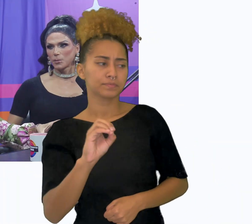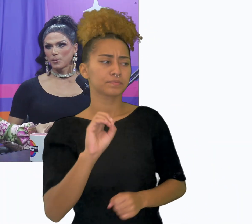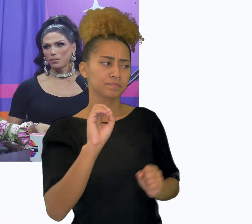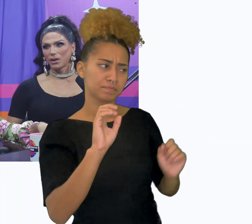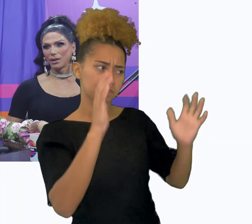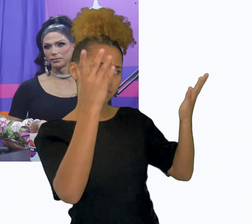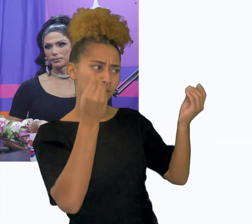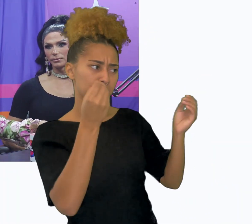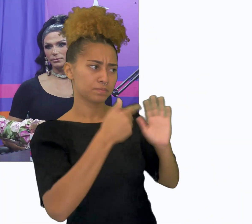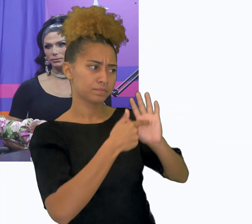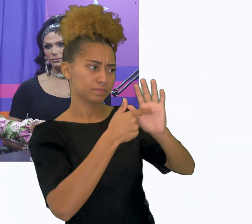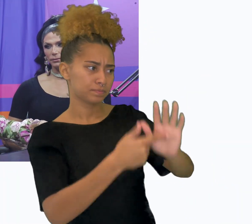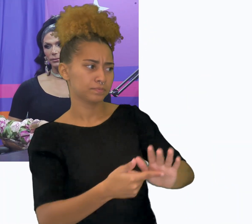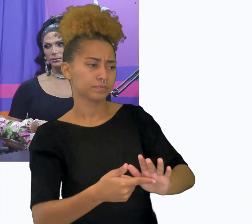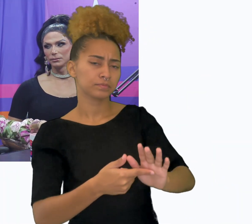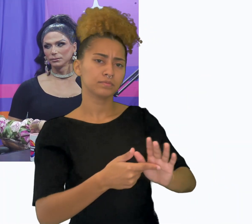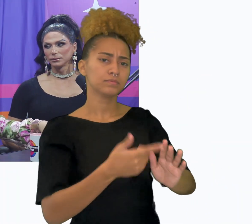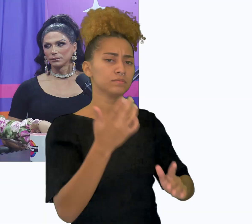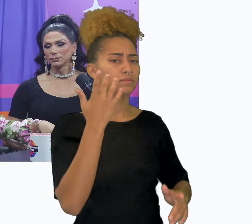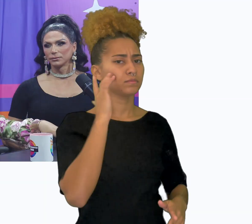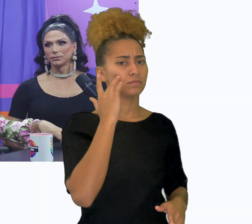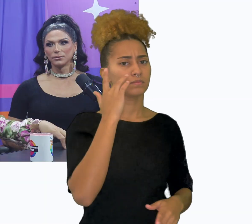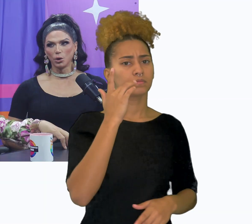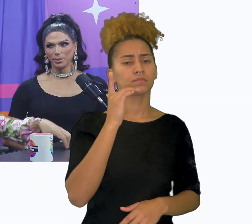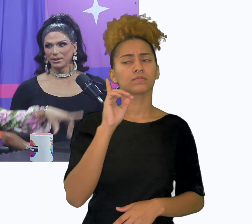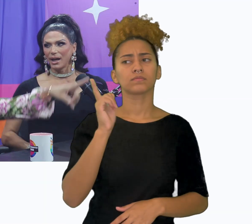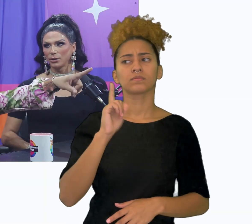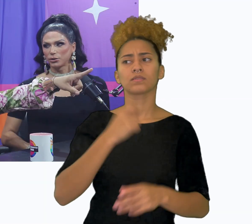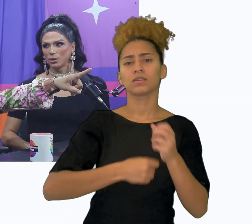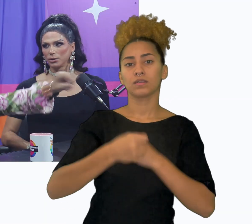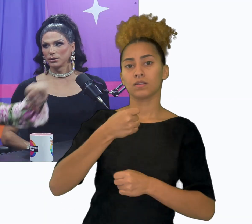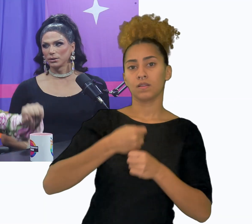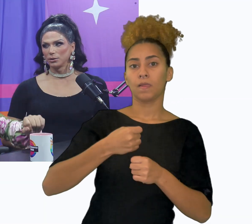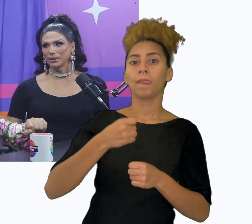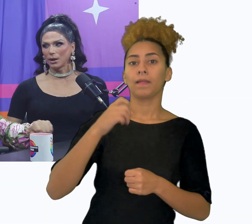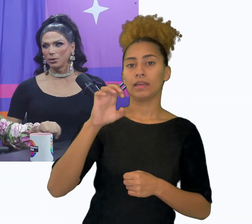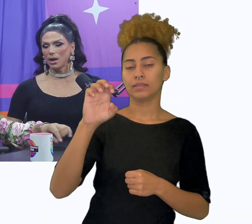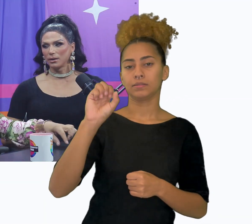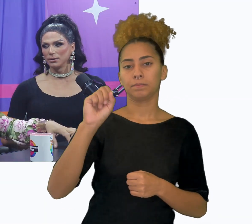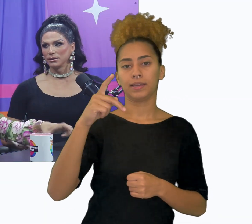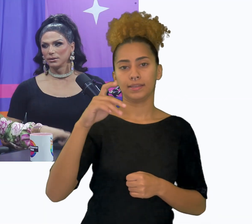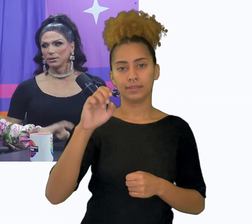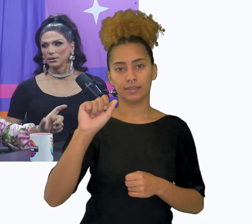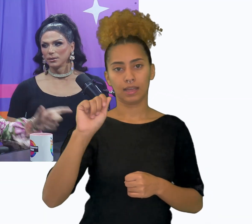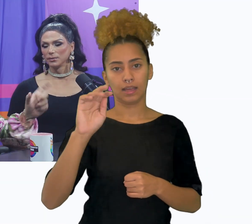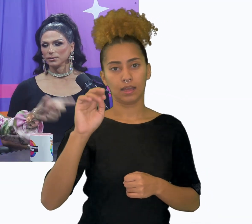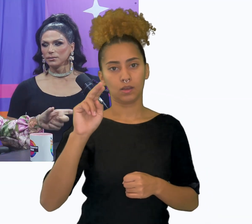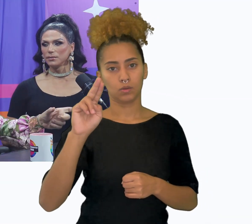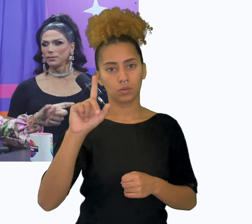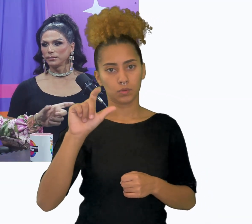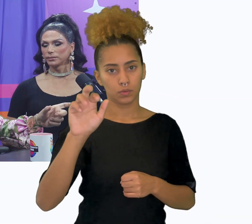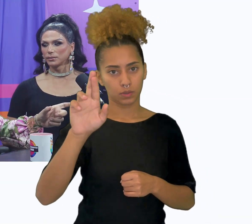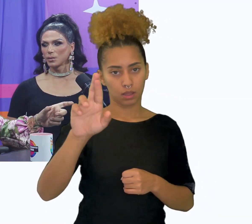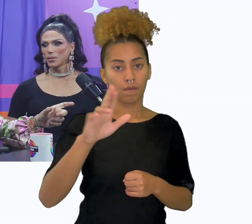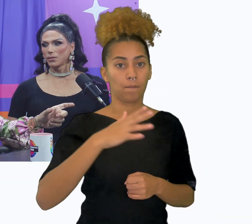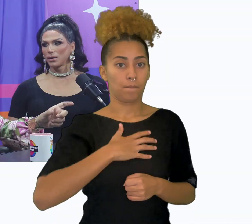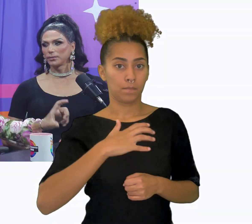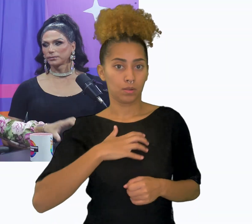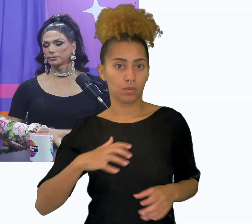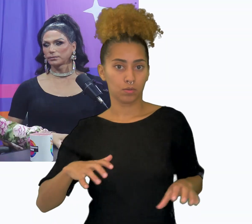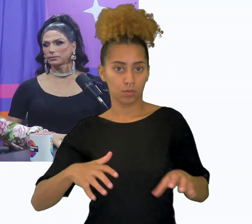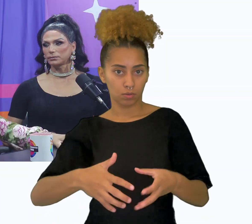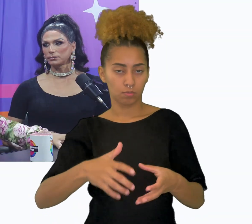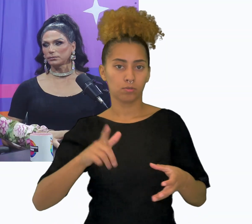Fiesta ou é o Espetacular? Foi o Constellation, não? Não. 2010, acho que Espetacular. Espetacular. Eu disse assim, o meu bloco era um